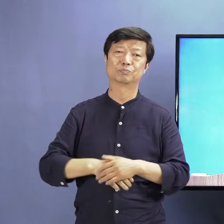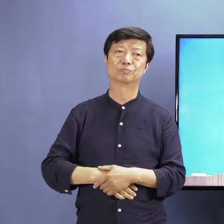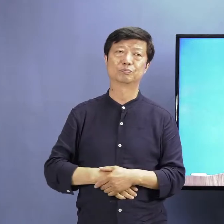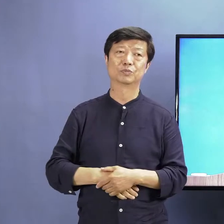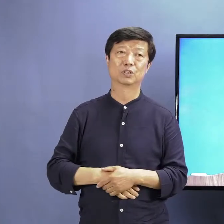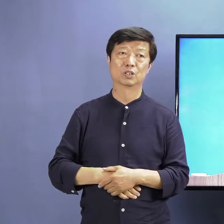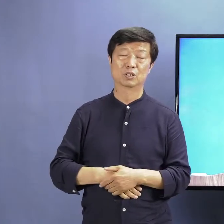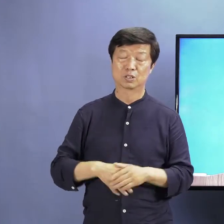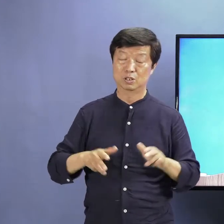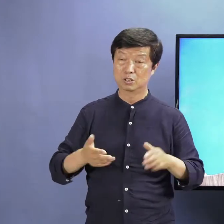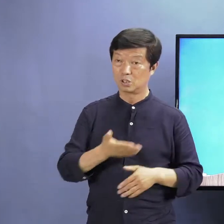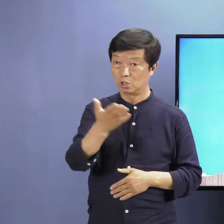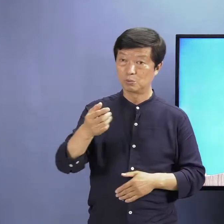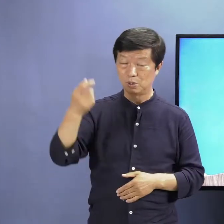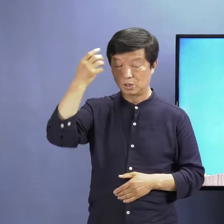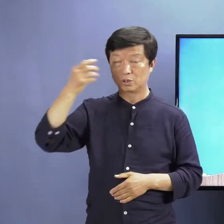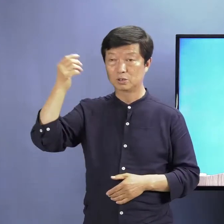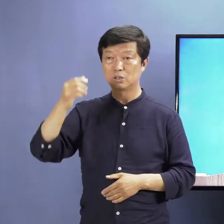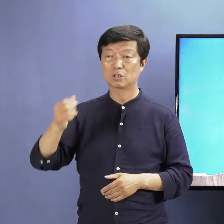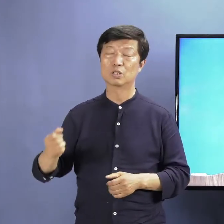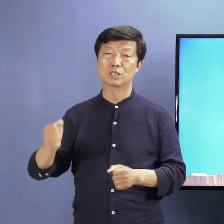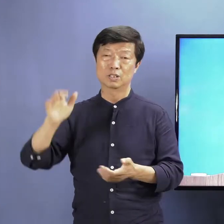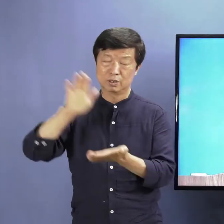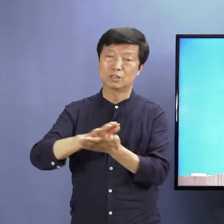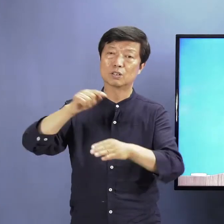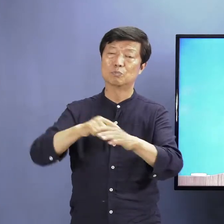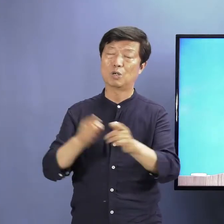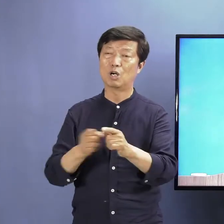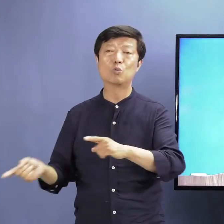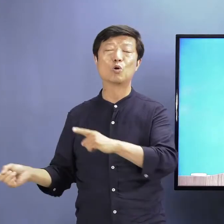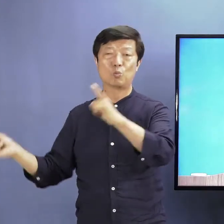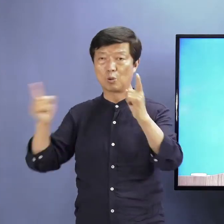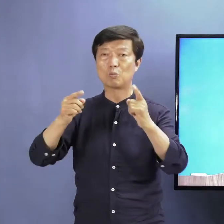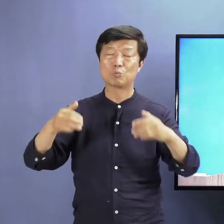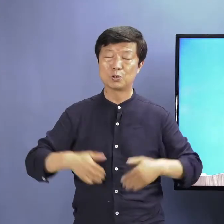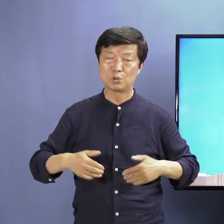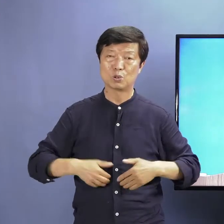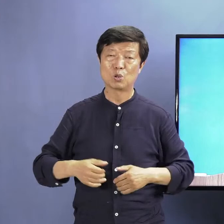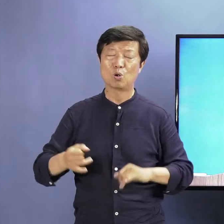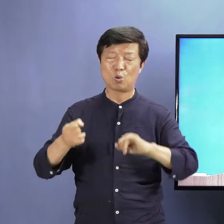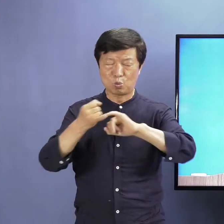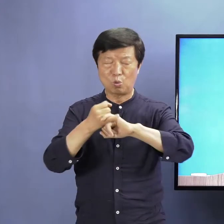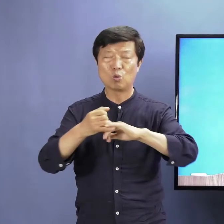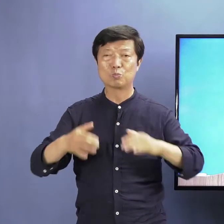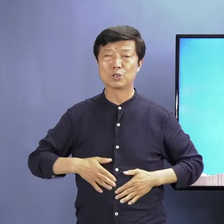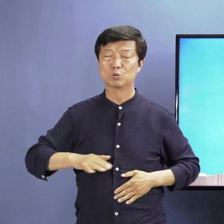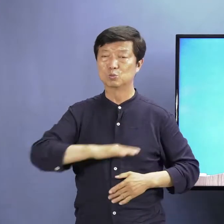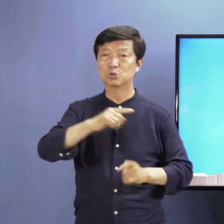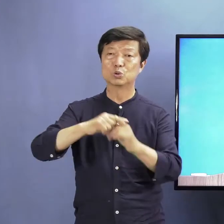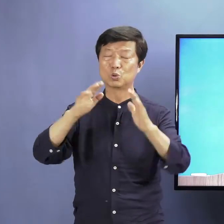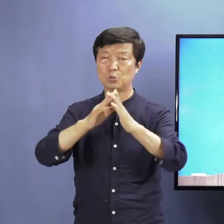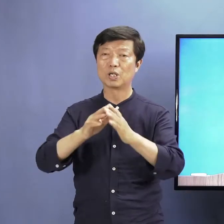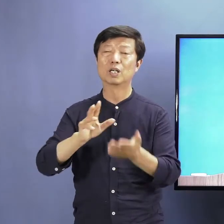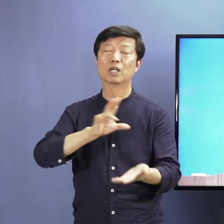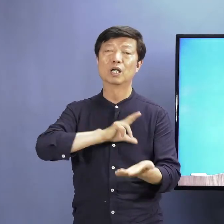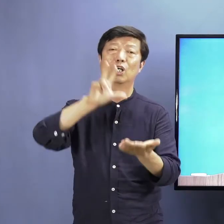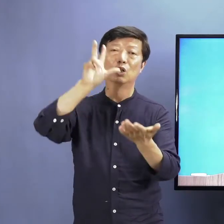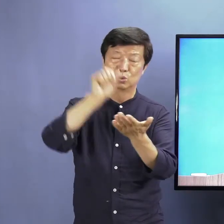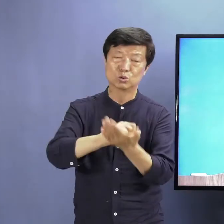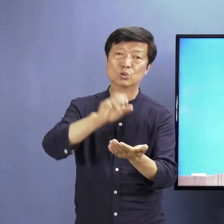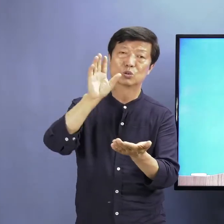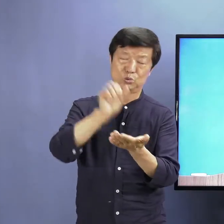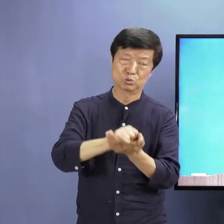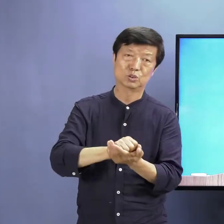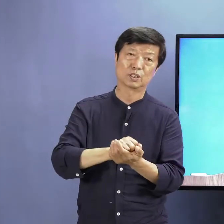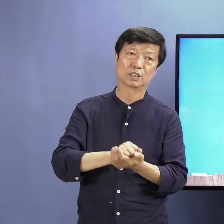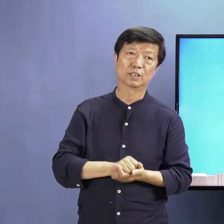영적인 열정을 회복해야 합니다. 이게 한국교회 지금 숙제예요. 이게 우리 호산나교회 숙제예요. 여러분들의 숙제예요.